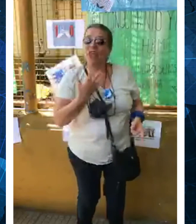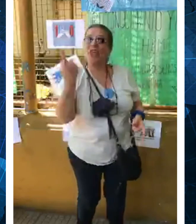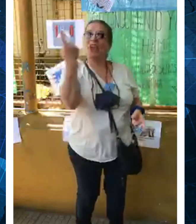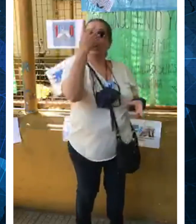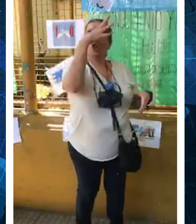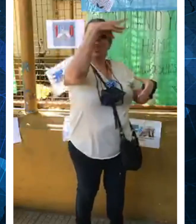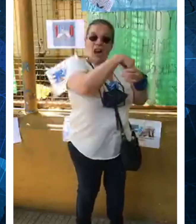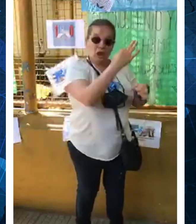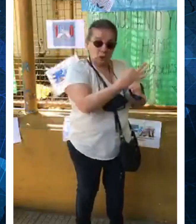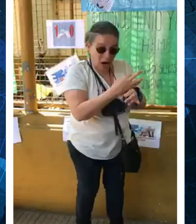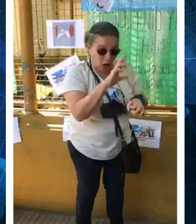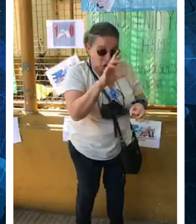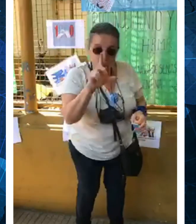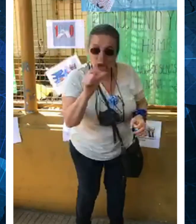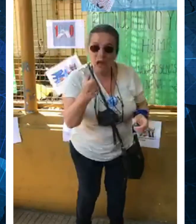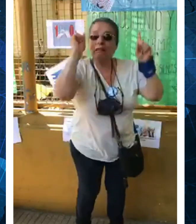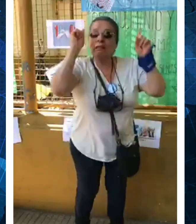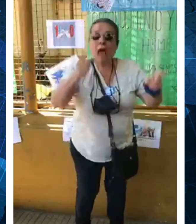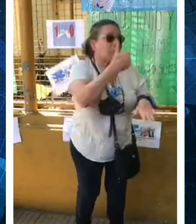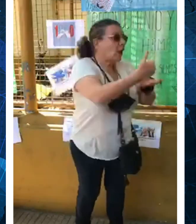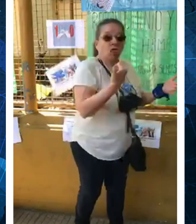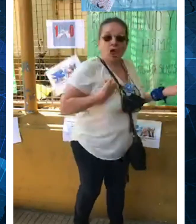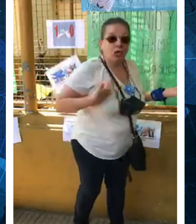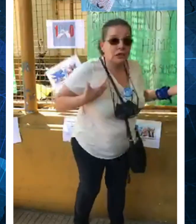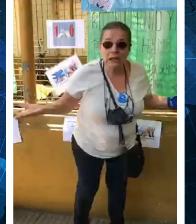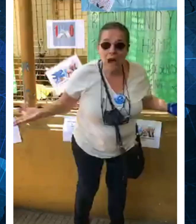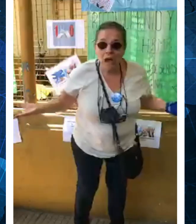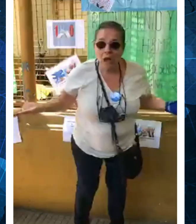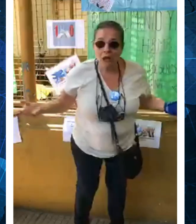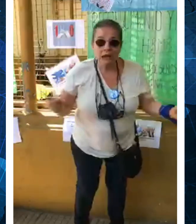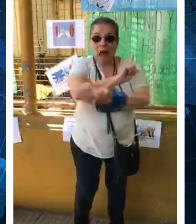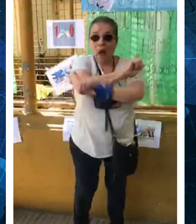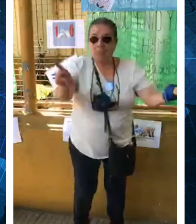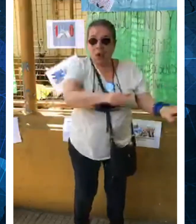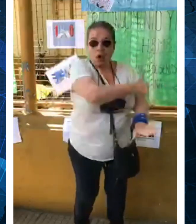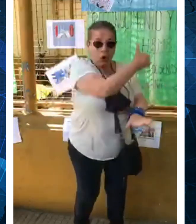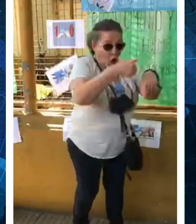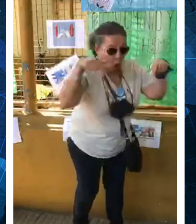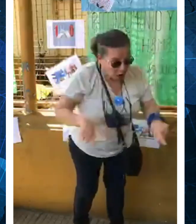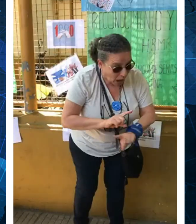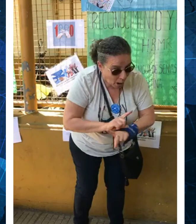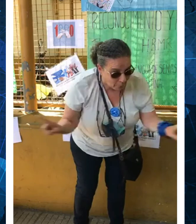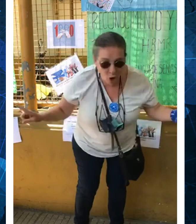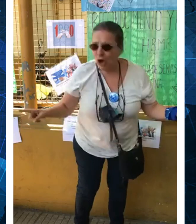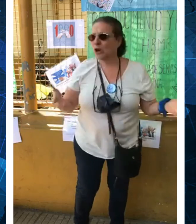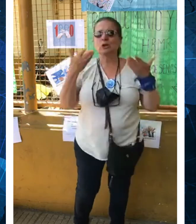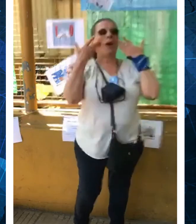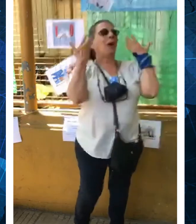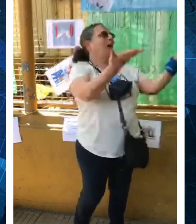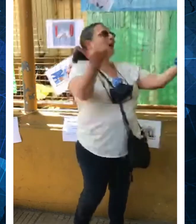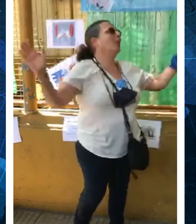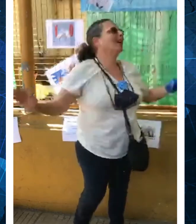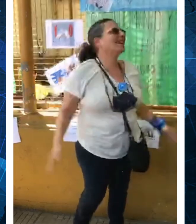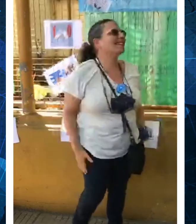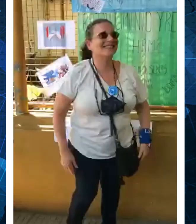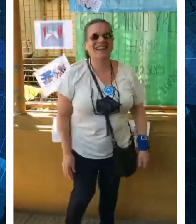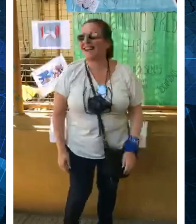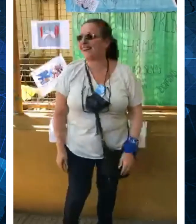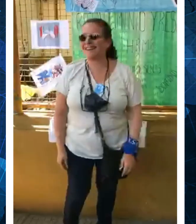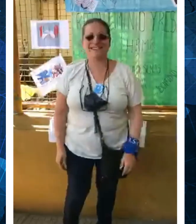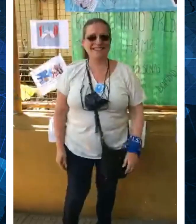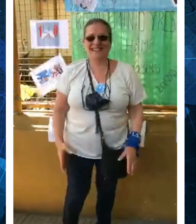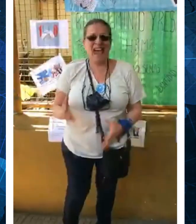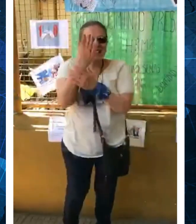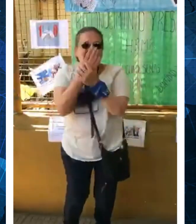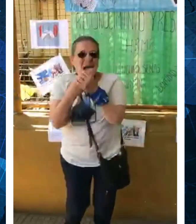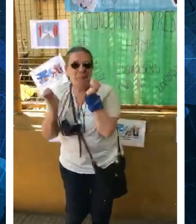tele. Me están diciendo también que la directora de la escuela que funciona dentro del